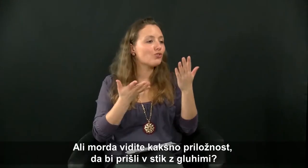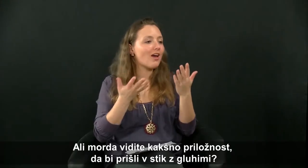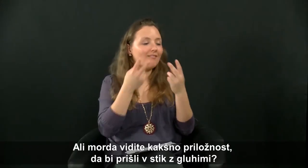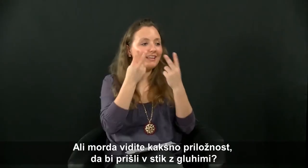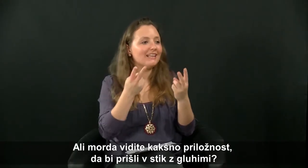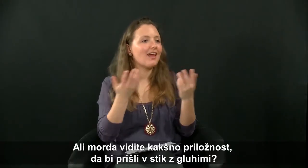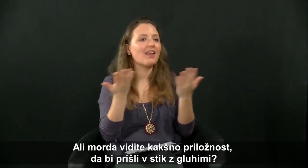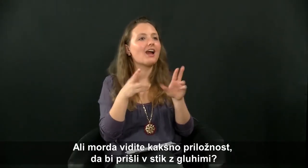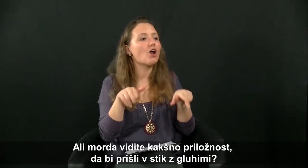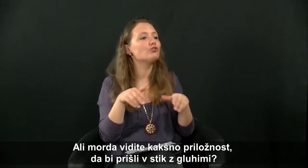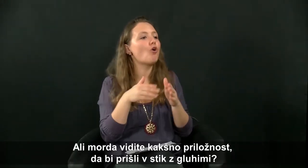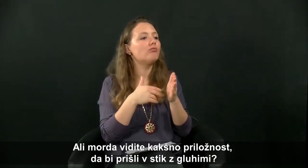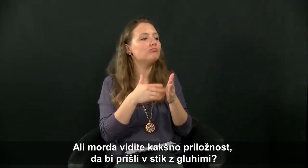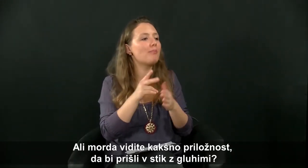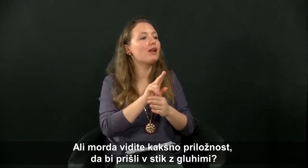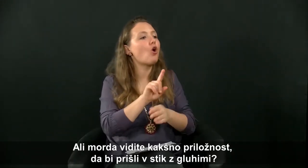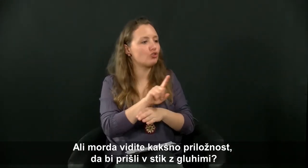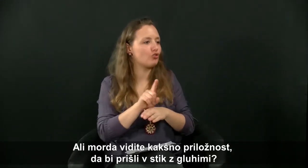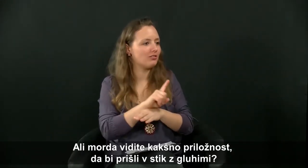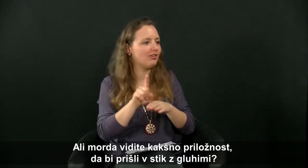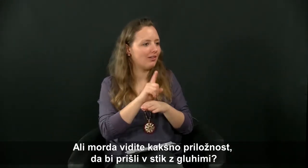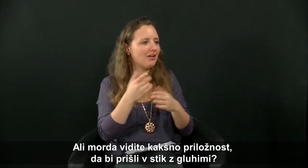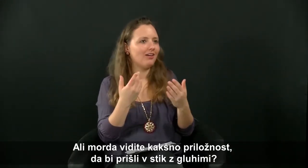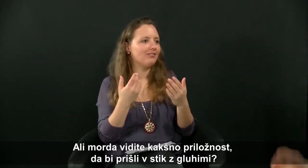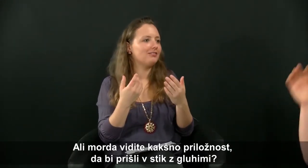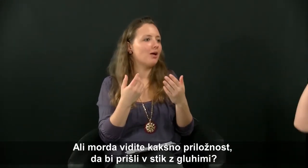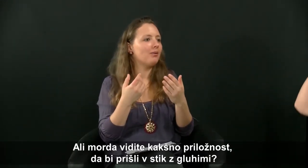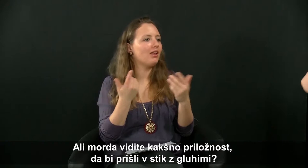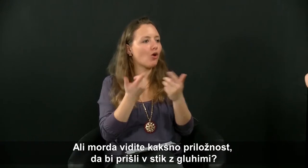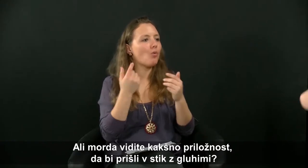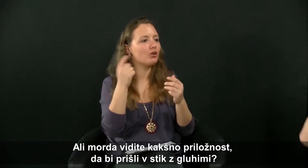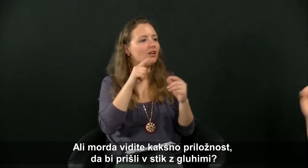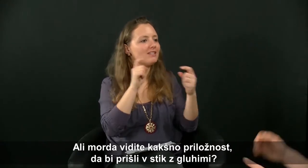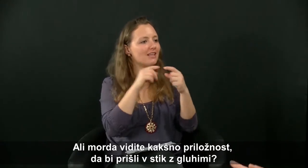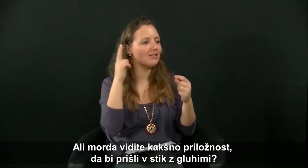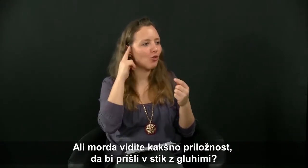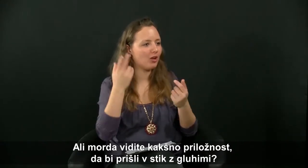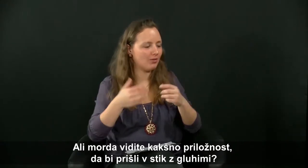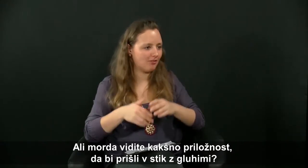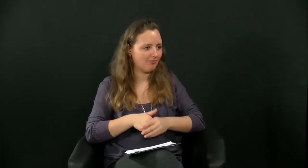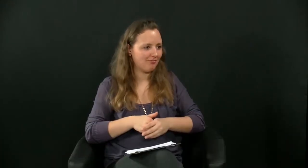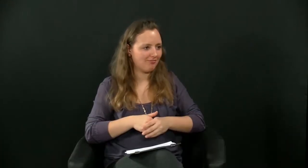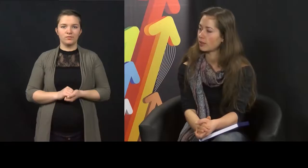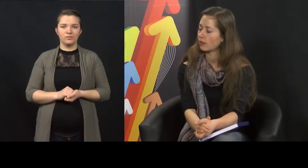Ali mogoče vidite, ki je kakšno priložnost, da bi lahko prišli v stik s